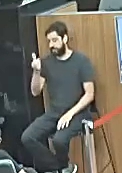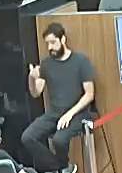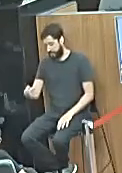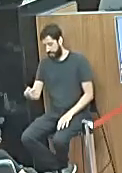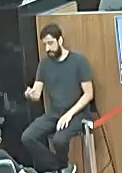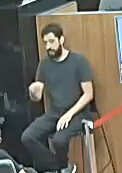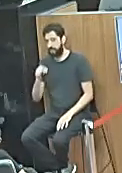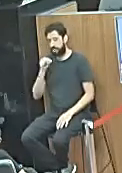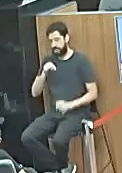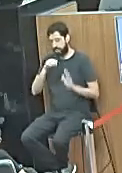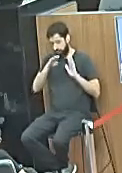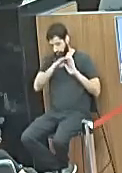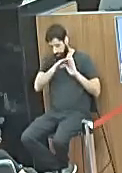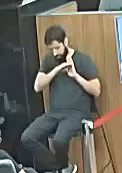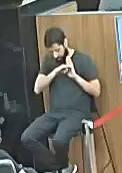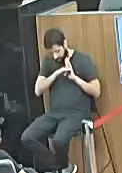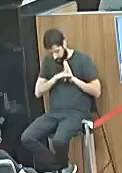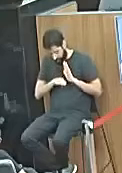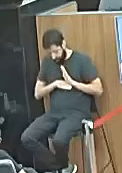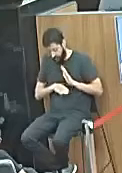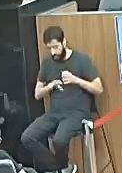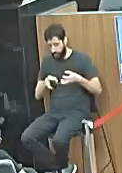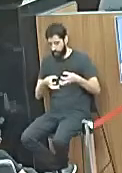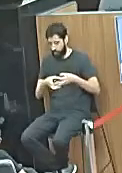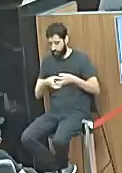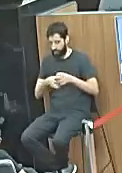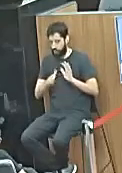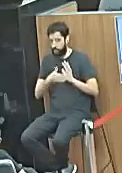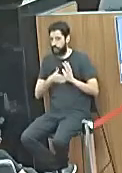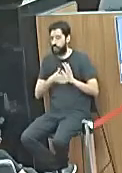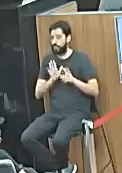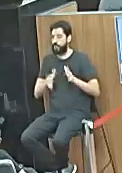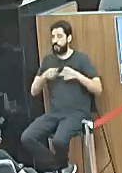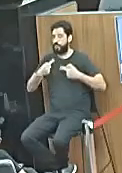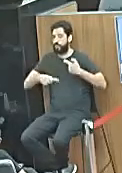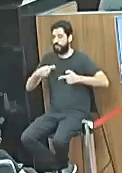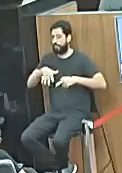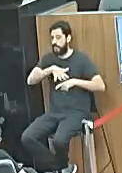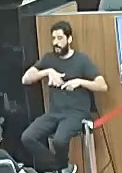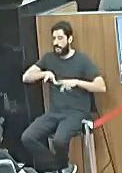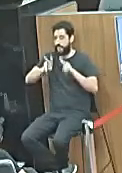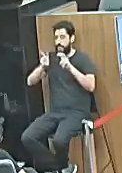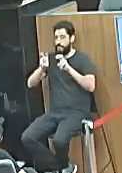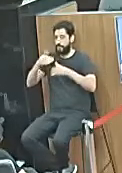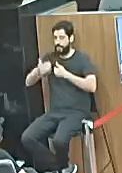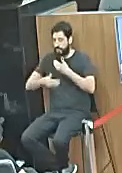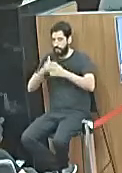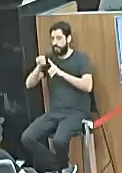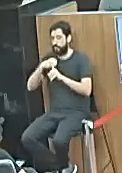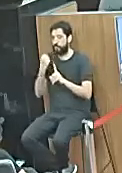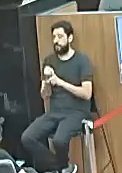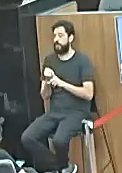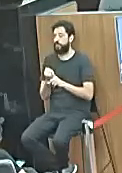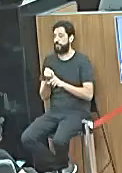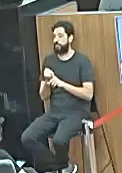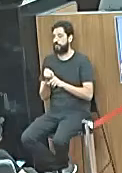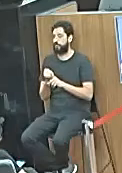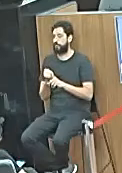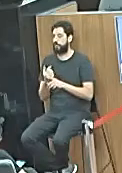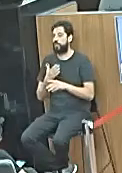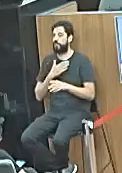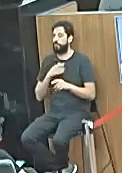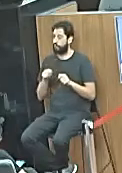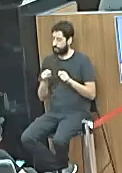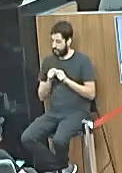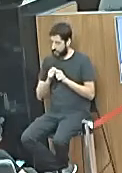essas foram as propostas do grupo que discutirão a área temática de desenvolvimento social é que eu vou fazer